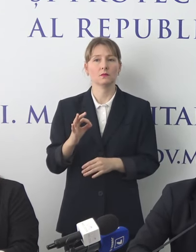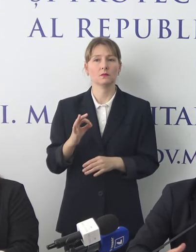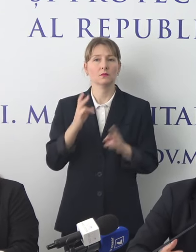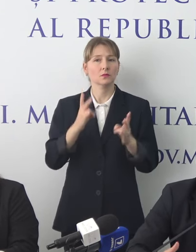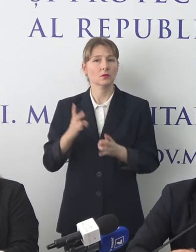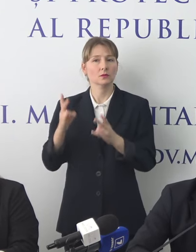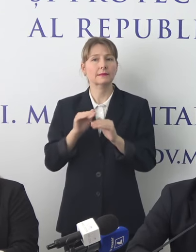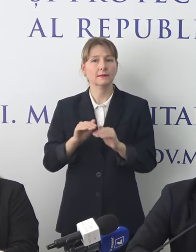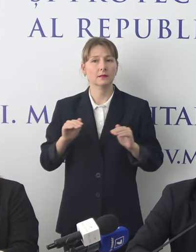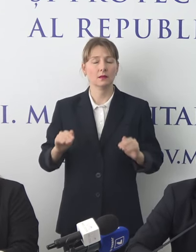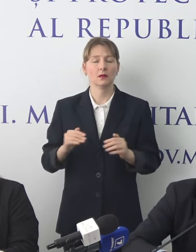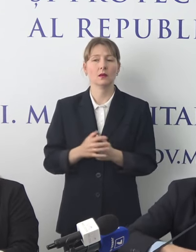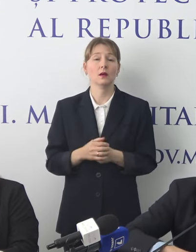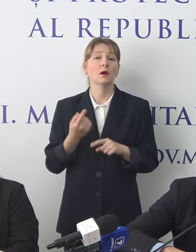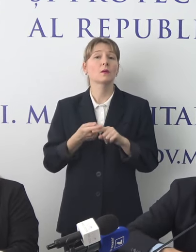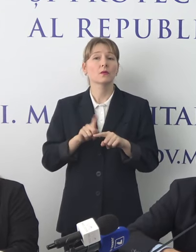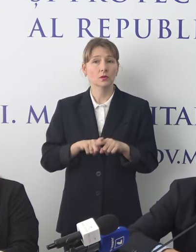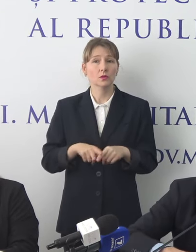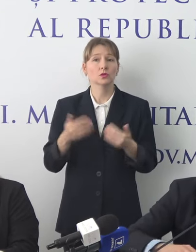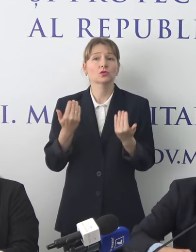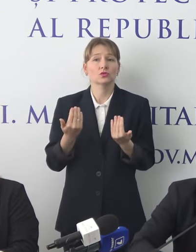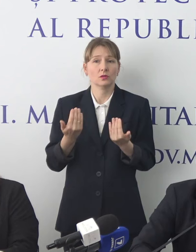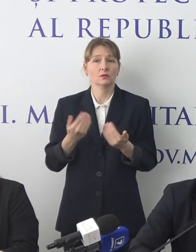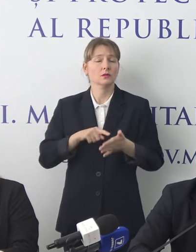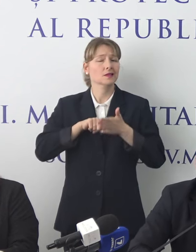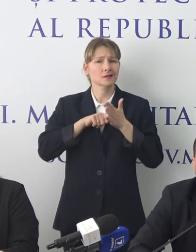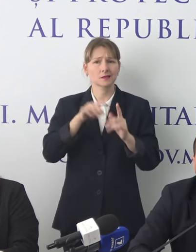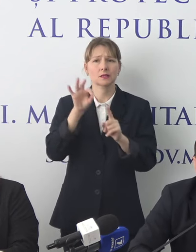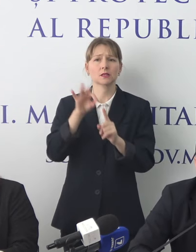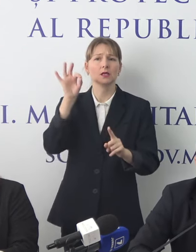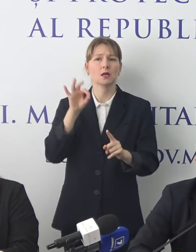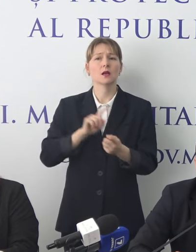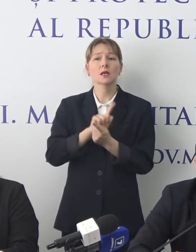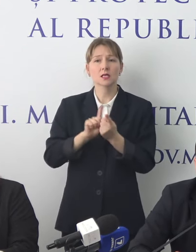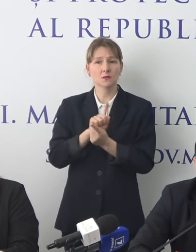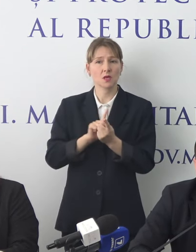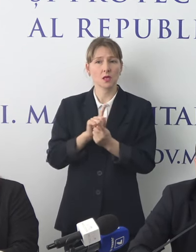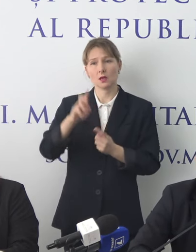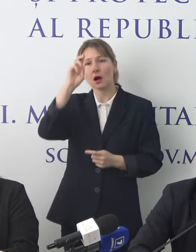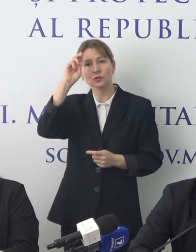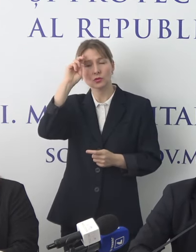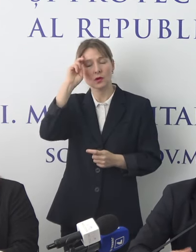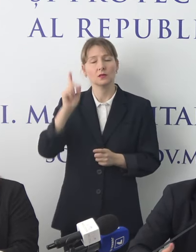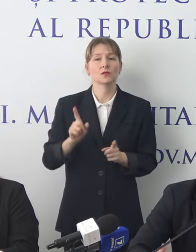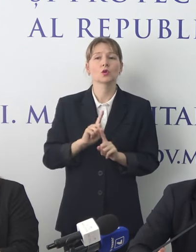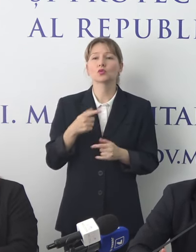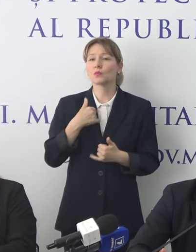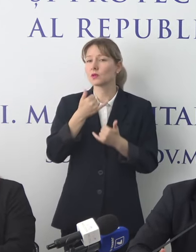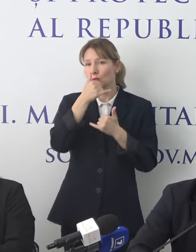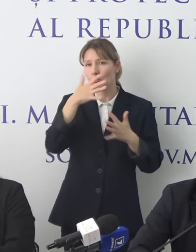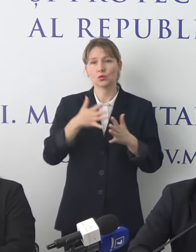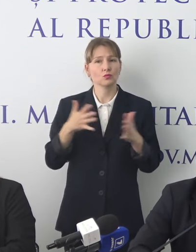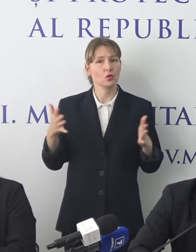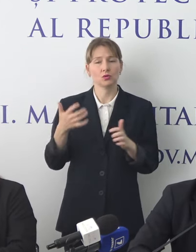Și, de fapt, asta a fost și este miza reformei Restart. Noi nu putem să mai tolerăm o